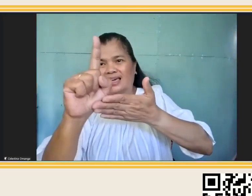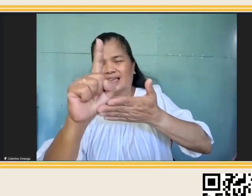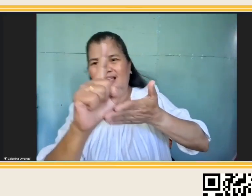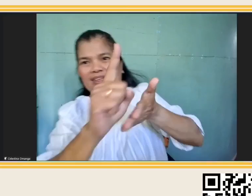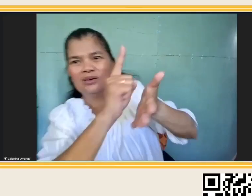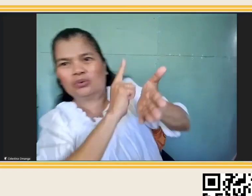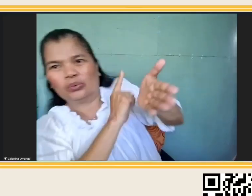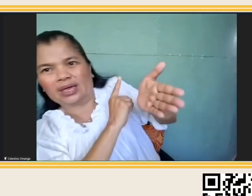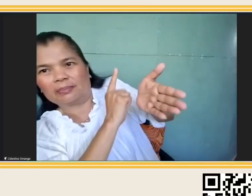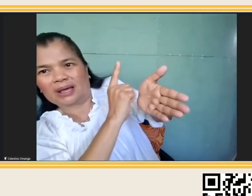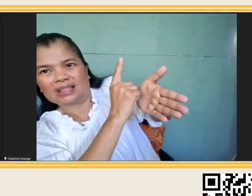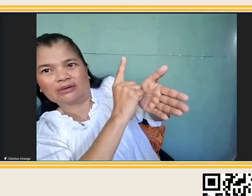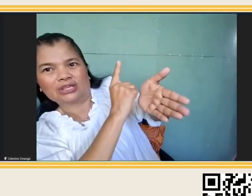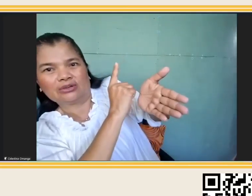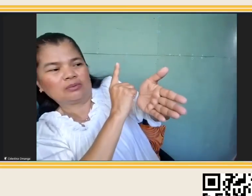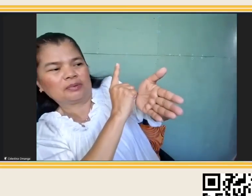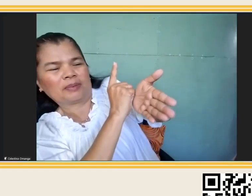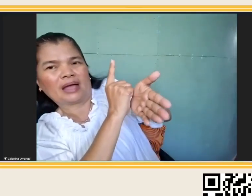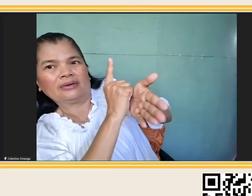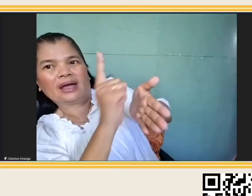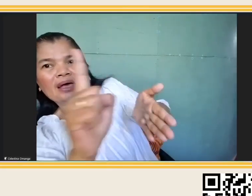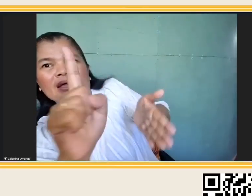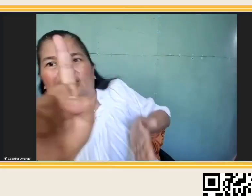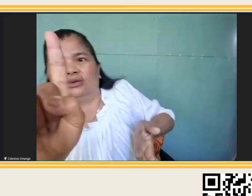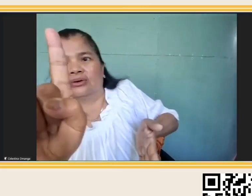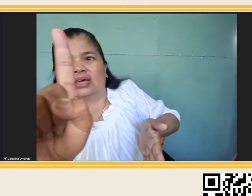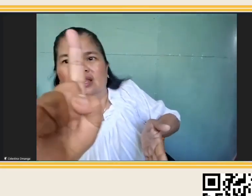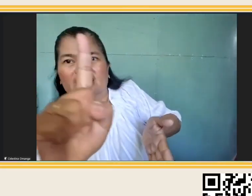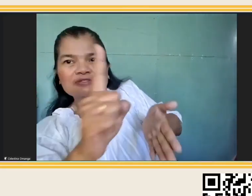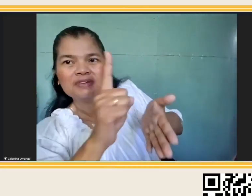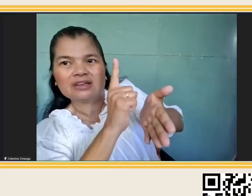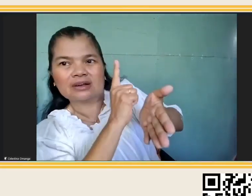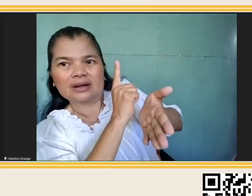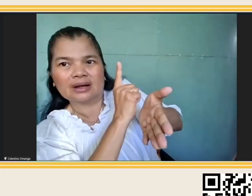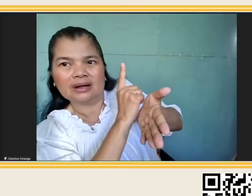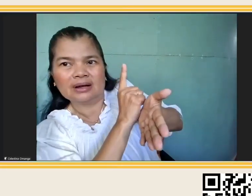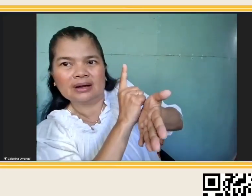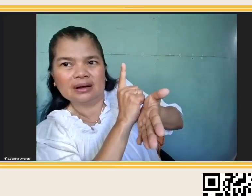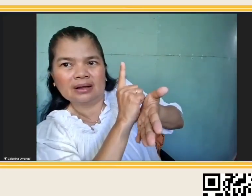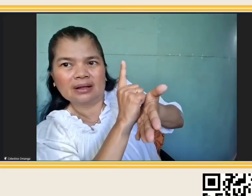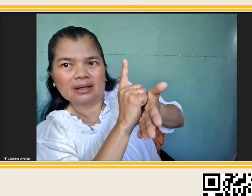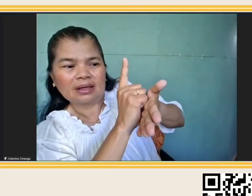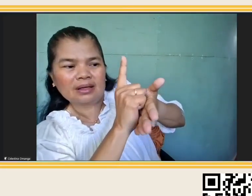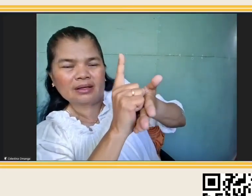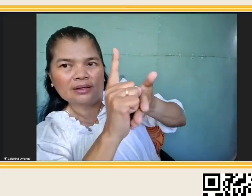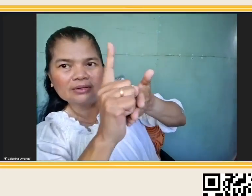week. Pakita ko sa inyo kung paano ha. Yung index finger